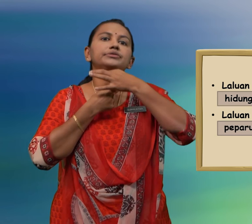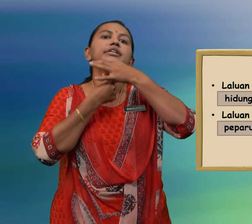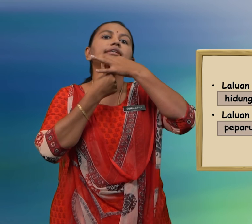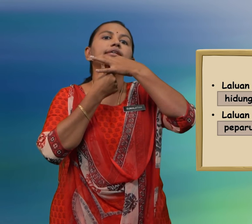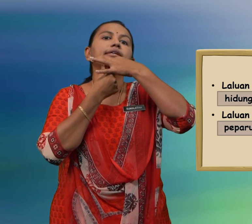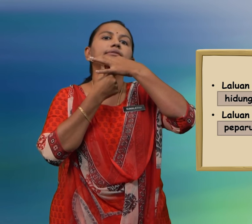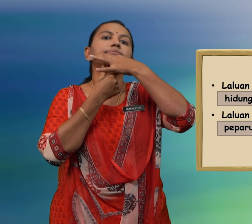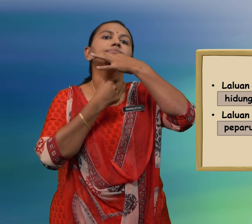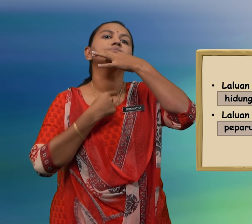trakea